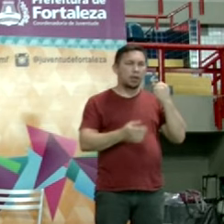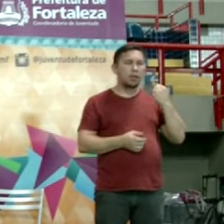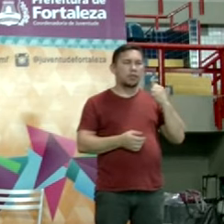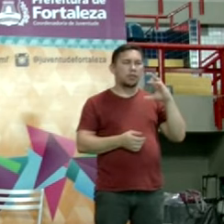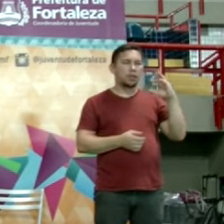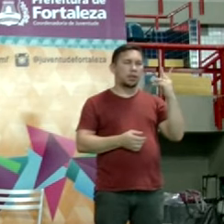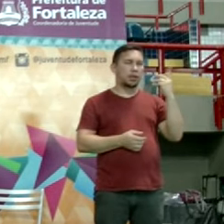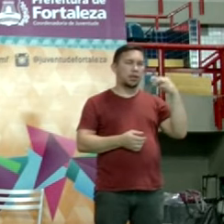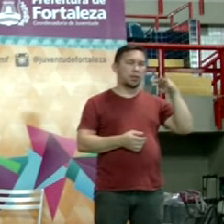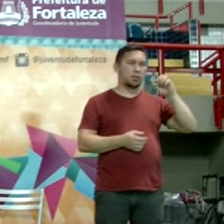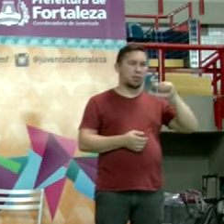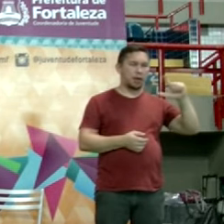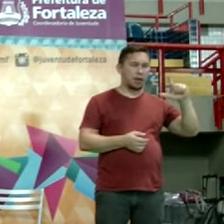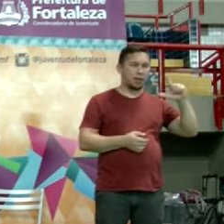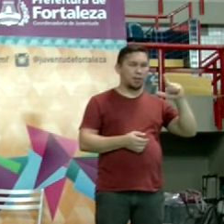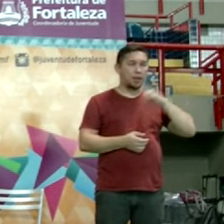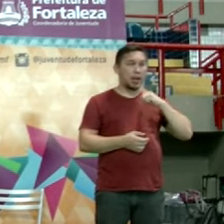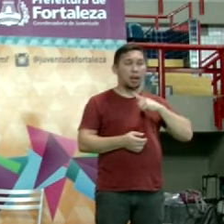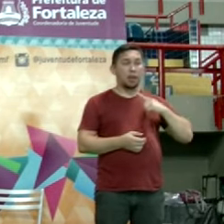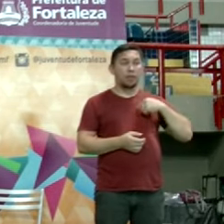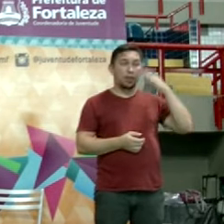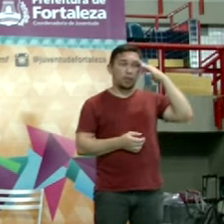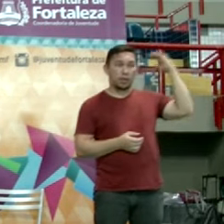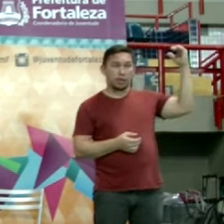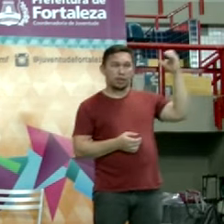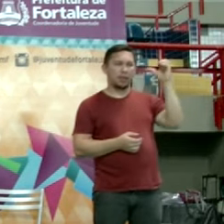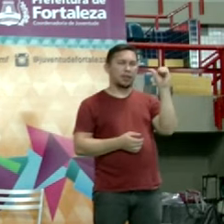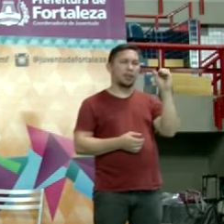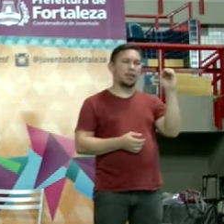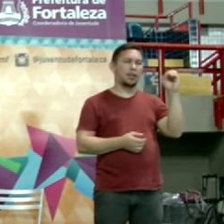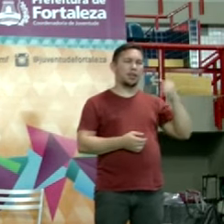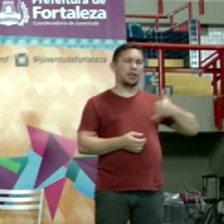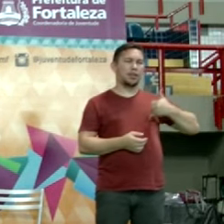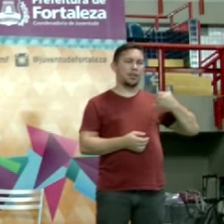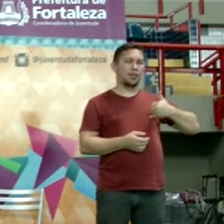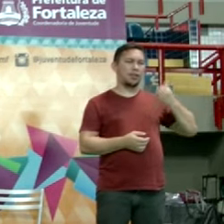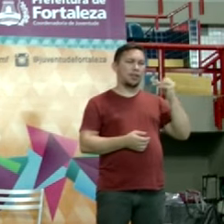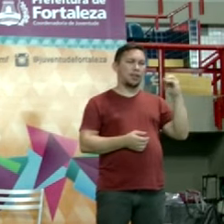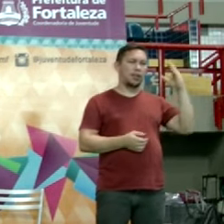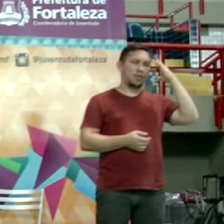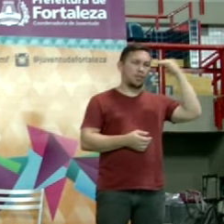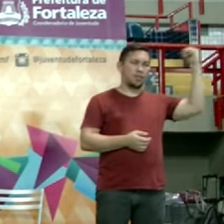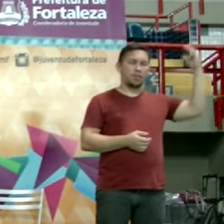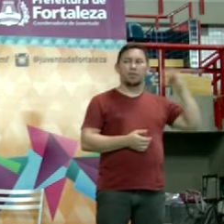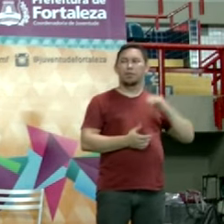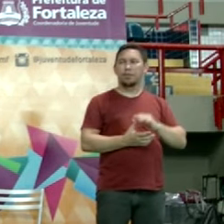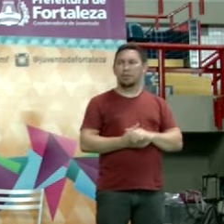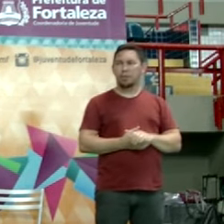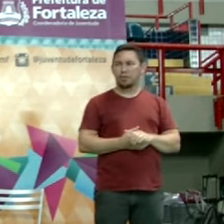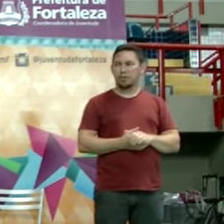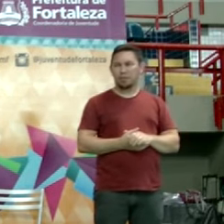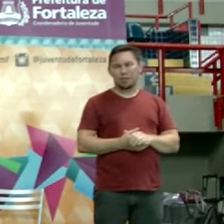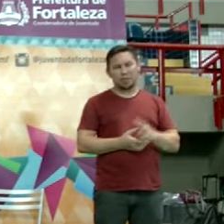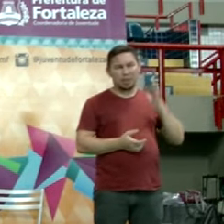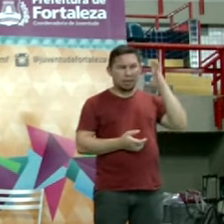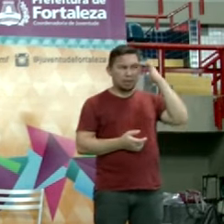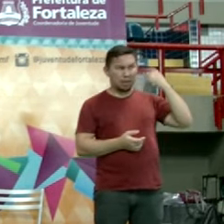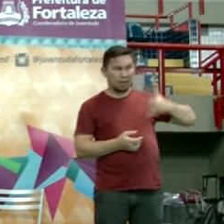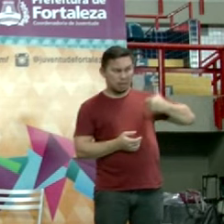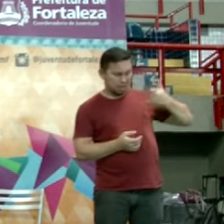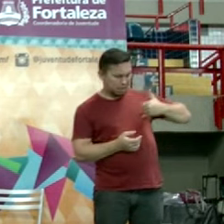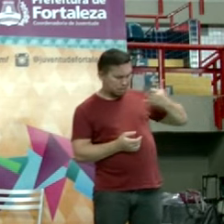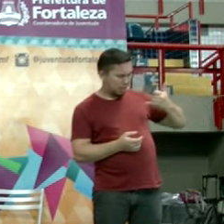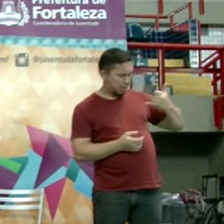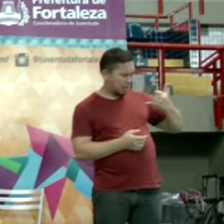com 60 anos de idade. E virou essa marca famosa que é hoje. Então eu não acho que a idade é nenhum tipo